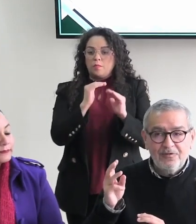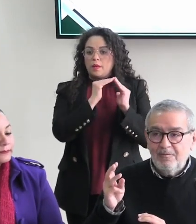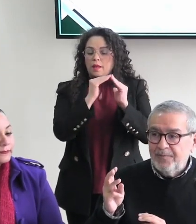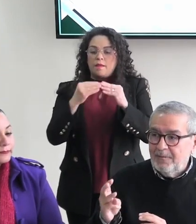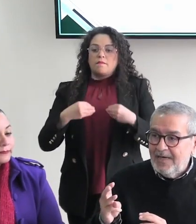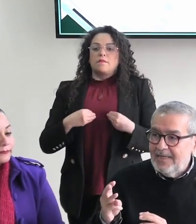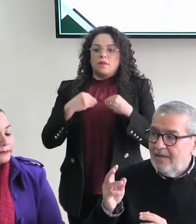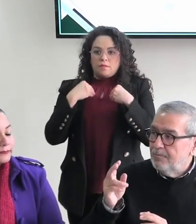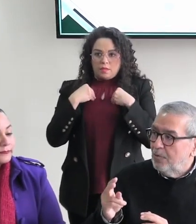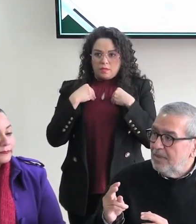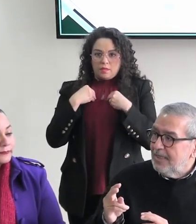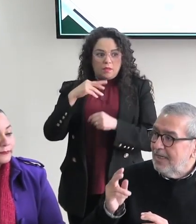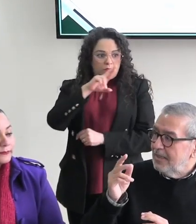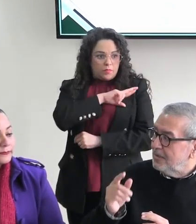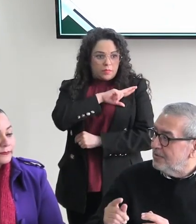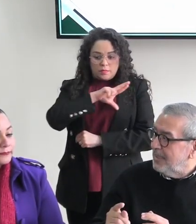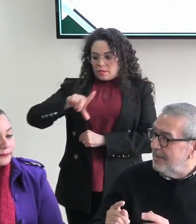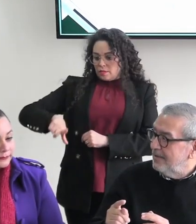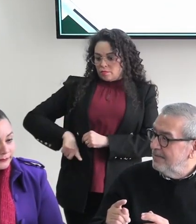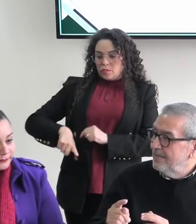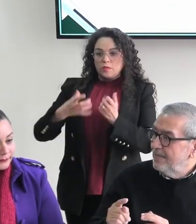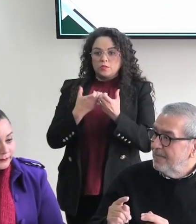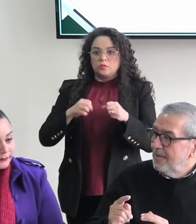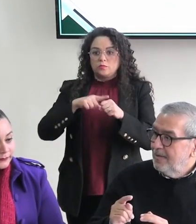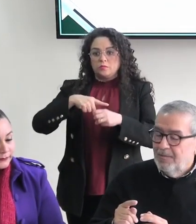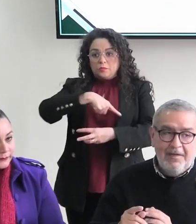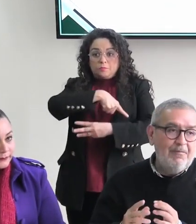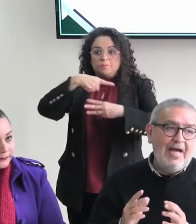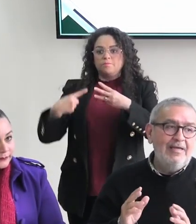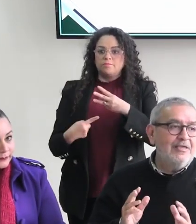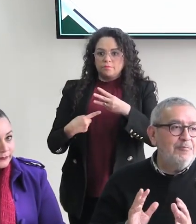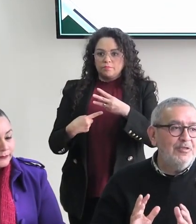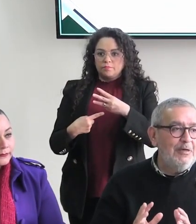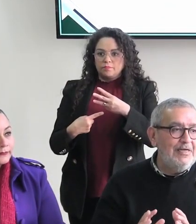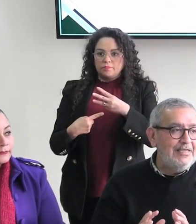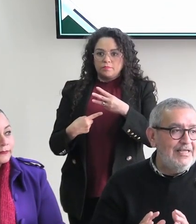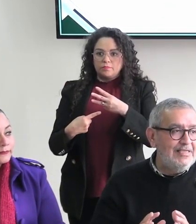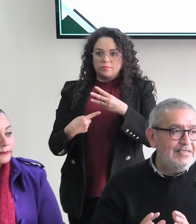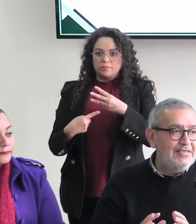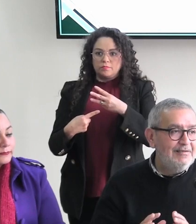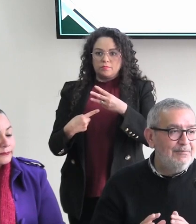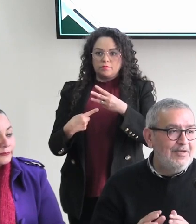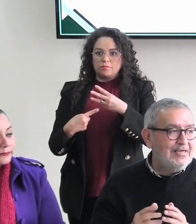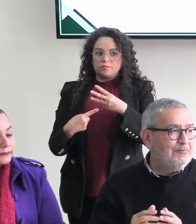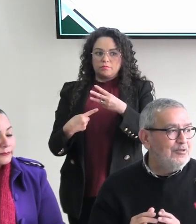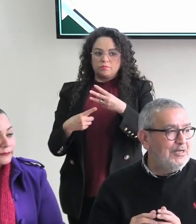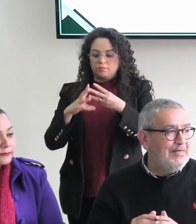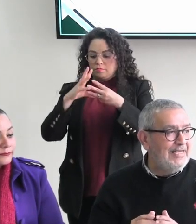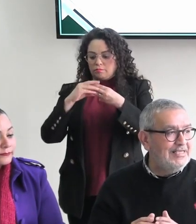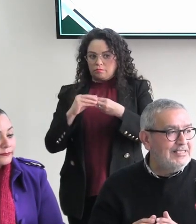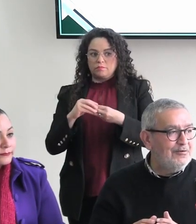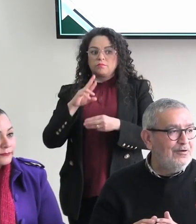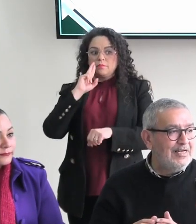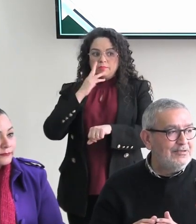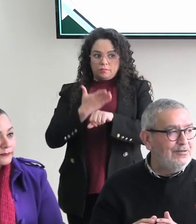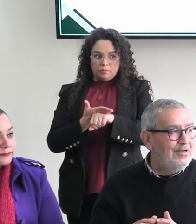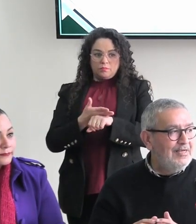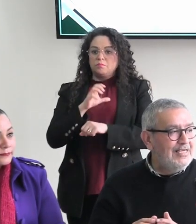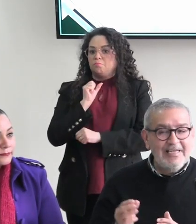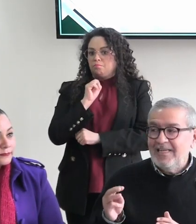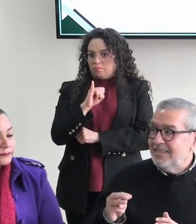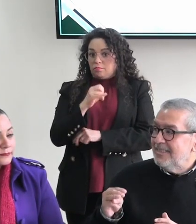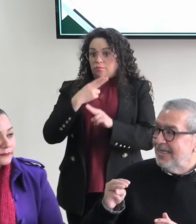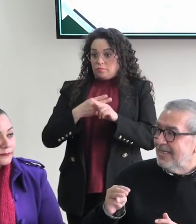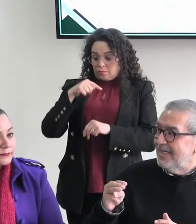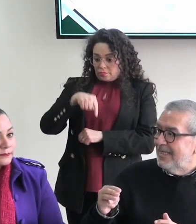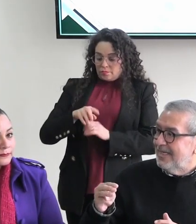formas de producción privada, pública y social. Hay responsabilidades. La responsabilidad de este Congreso